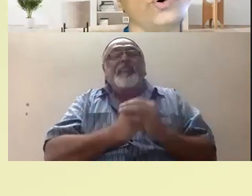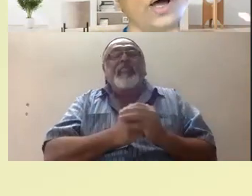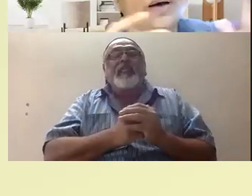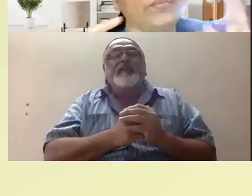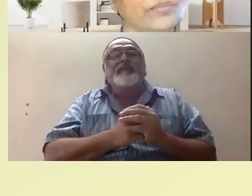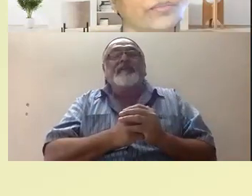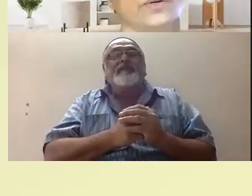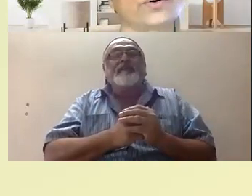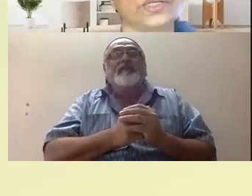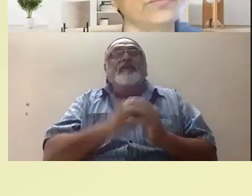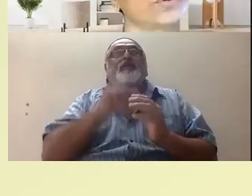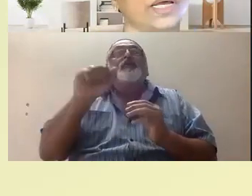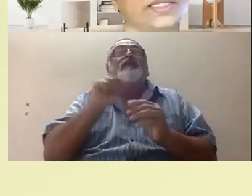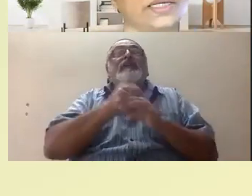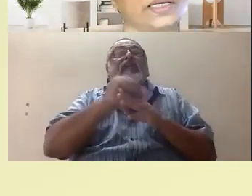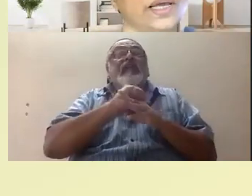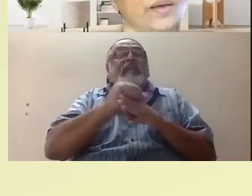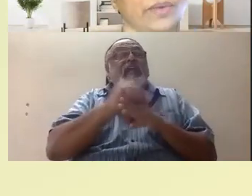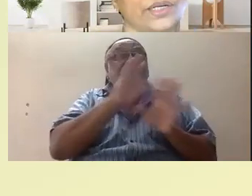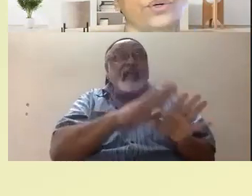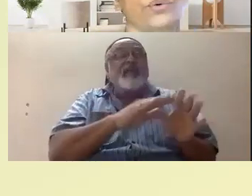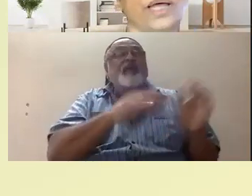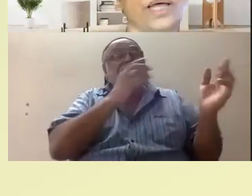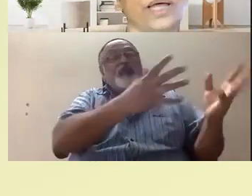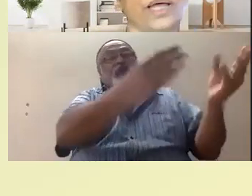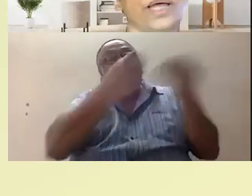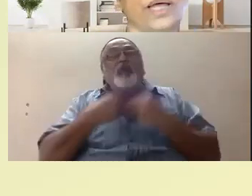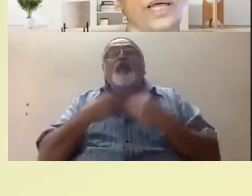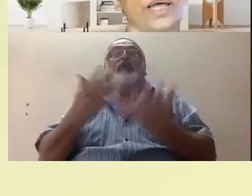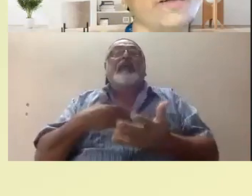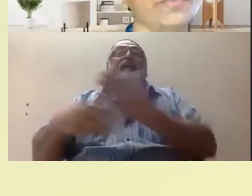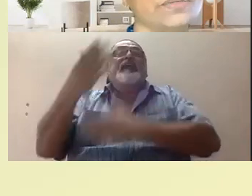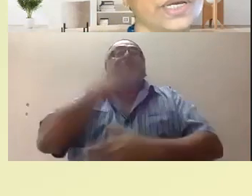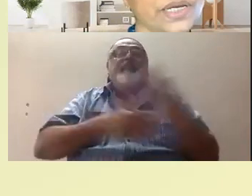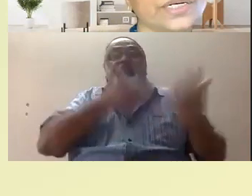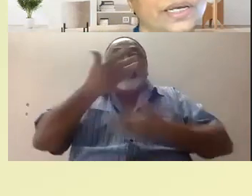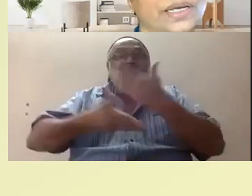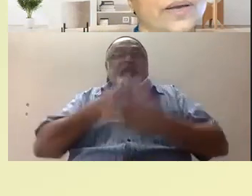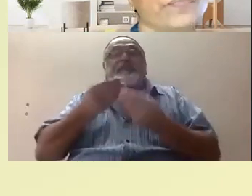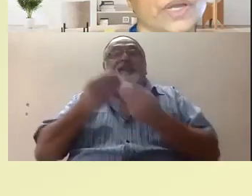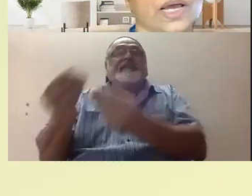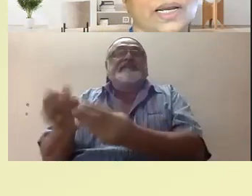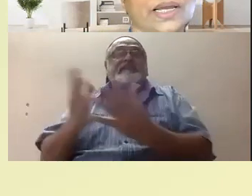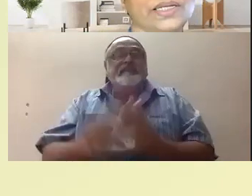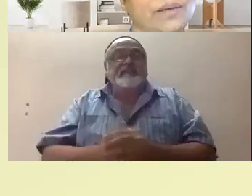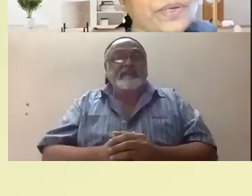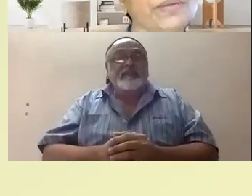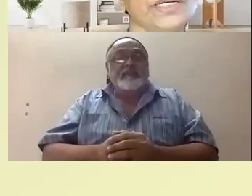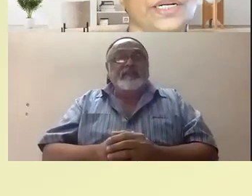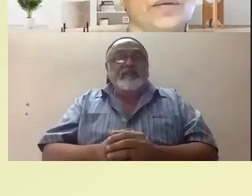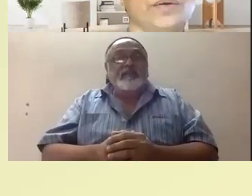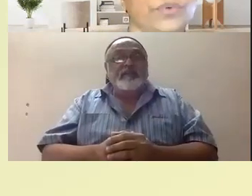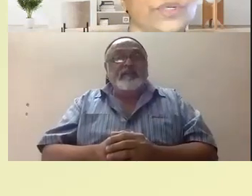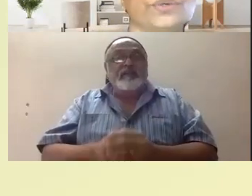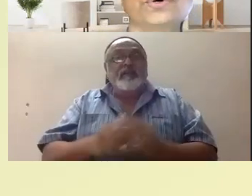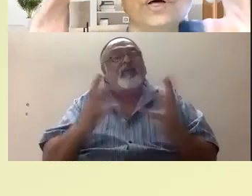वो हम अपने लोगों तक पहुंचाते हैं. पहले शुरुआत में हमने उनकी कैंपस में ही ट्रेनिंग किया, लेकिन जब भी मैं